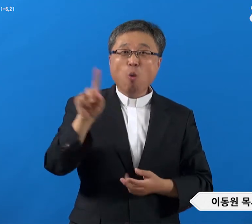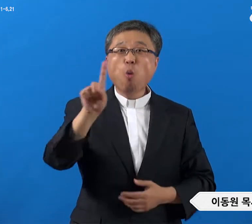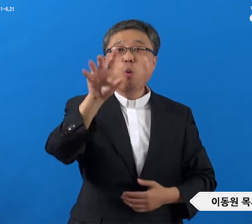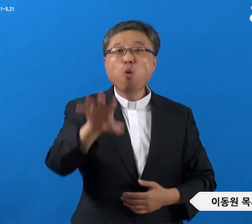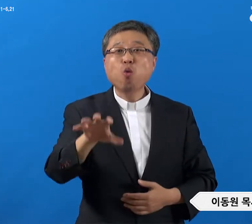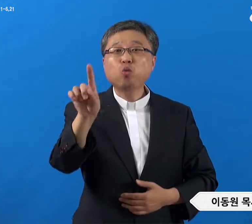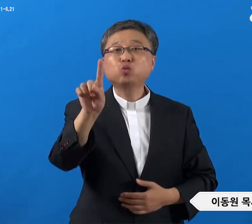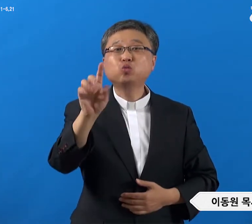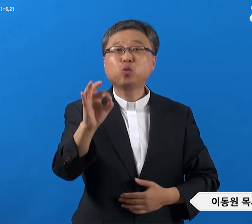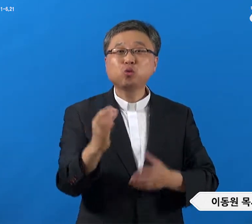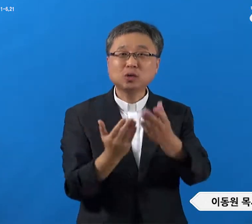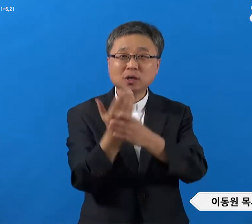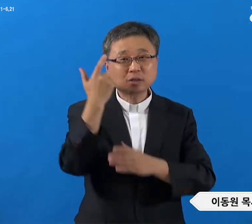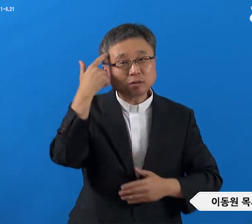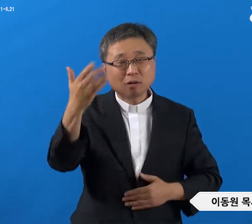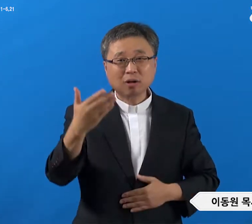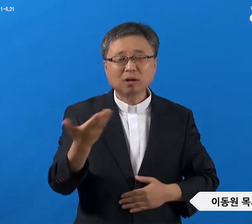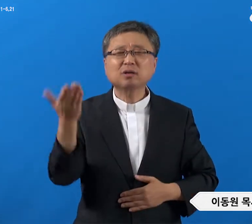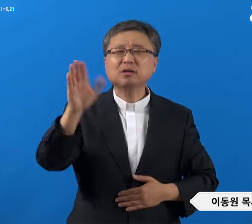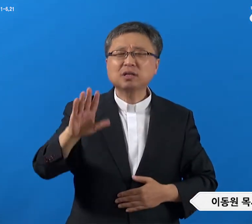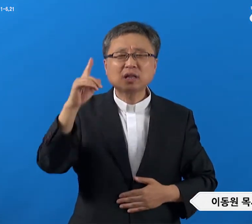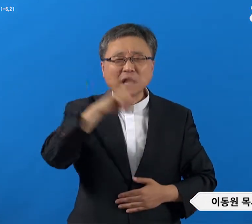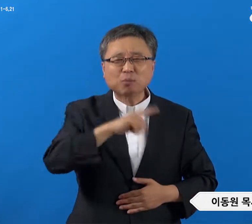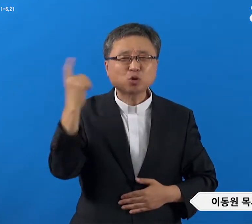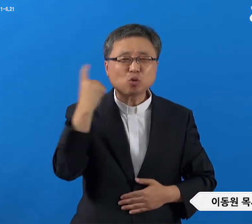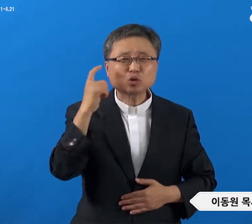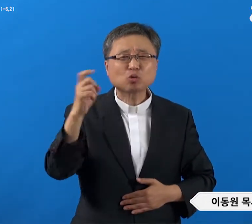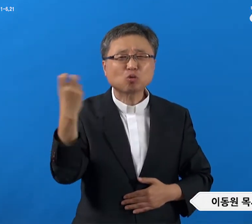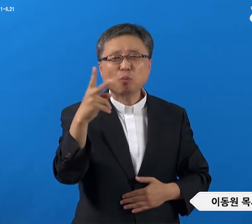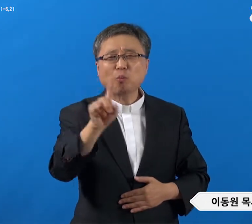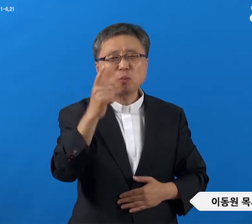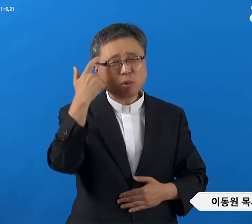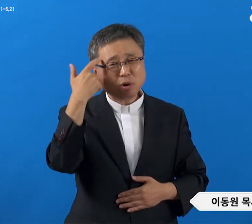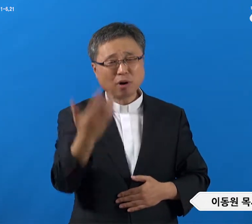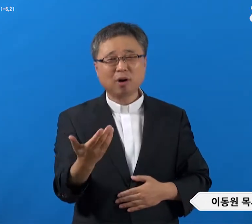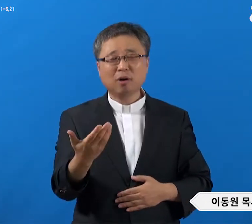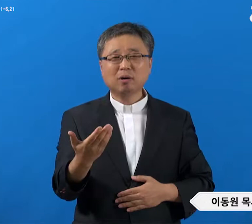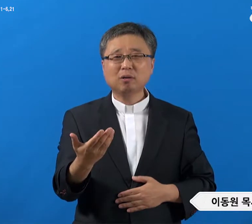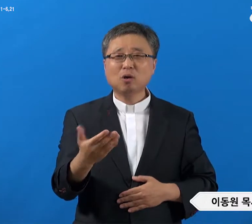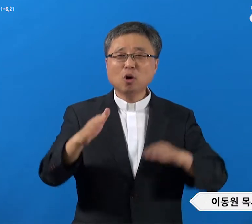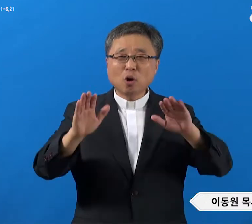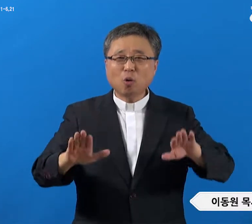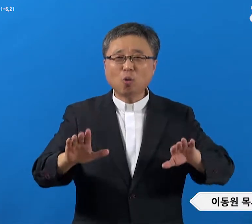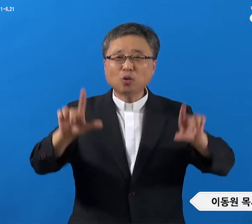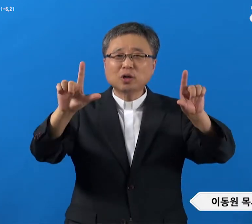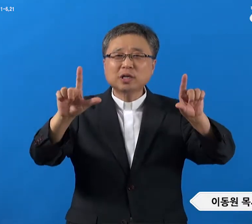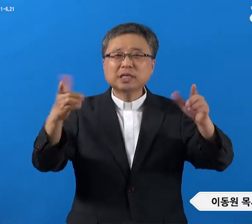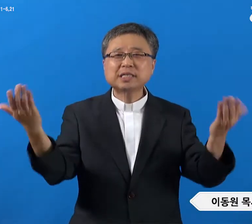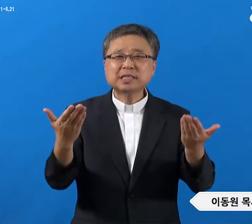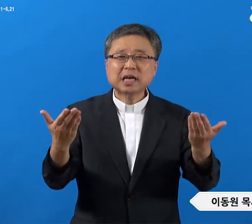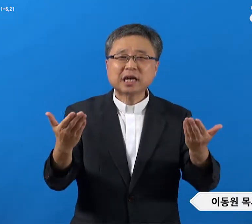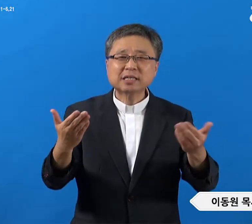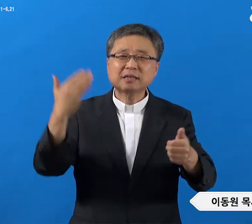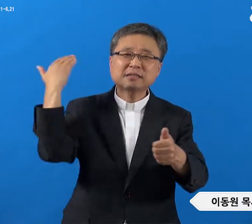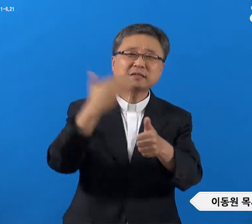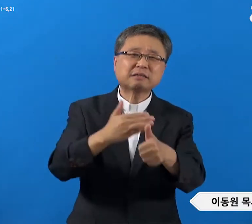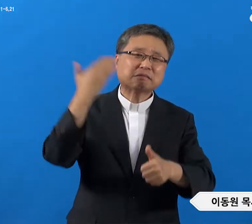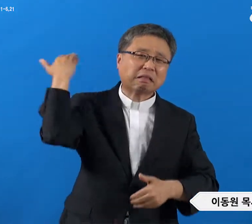어디서 도대체 그 돈이 생겼어요? 근데 나쁜 소식은 또 뭐고요? 나 오늘 직장에서